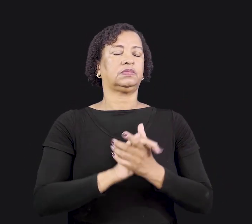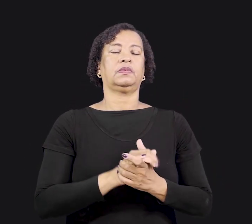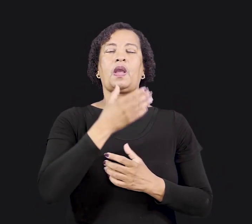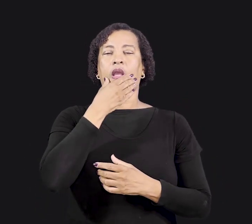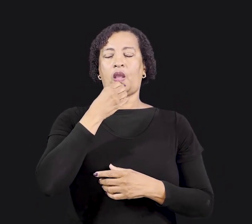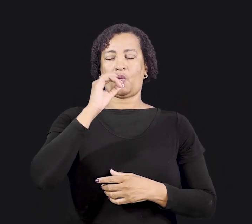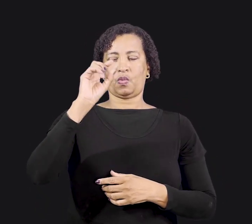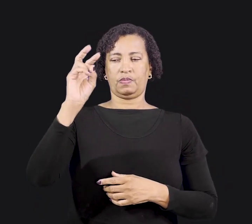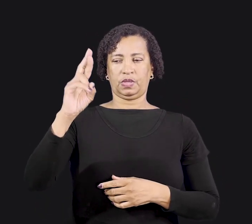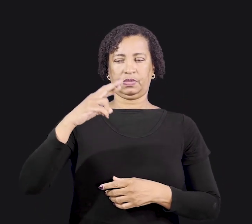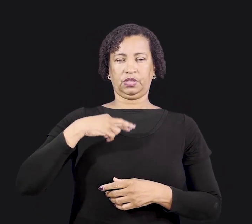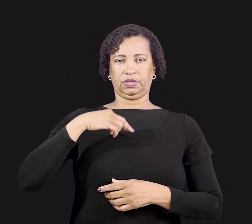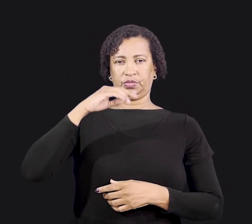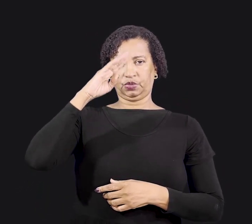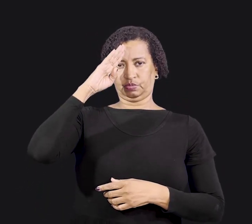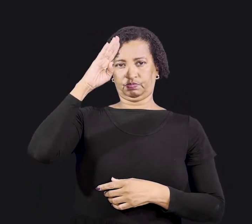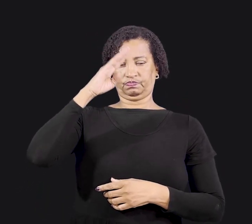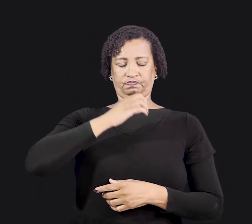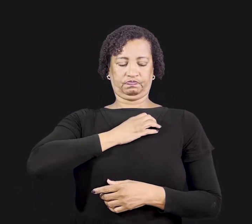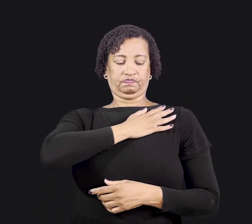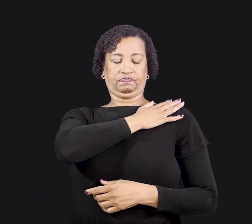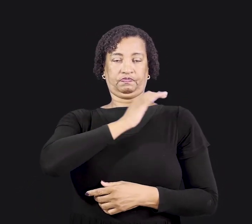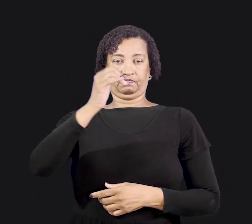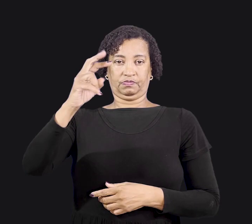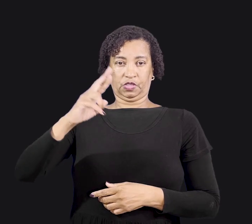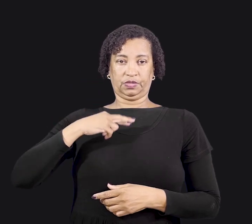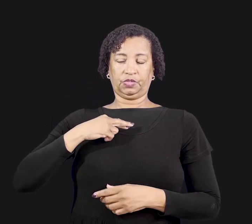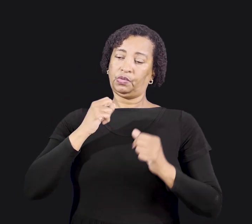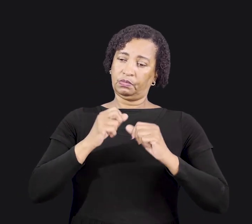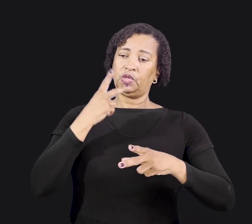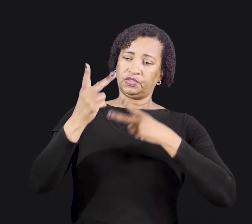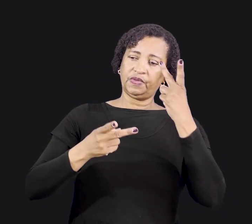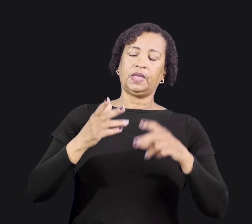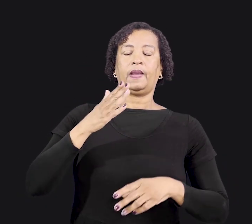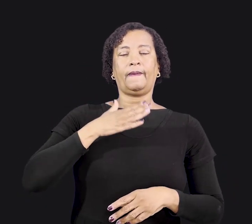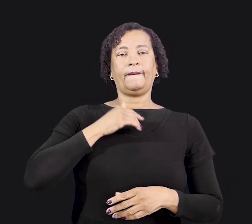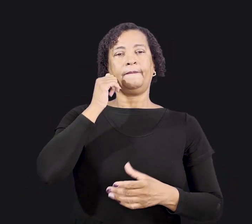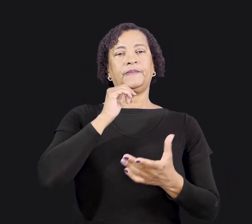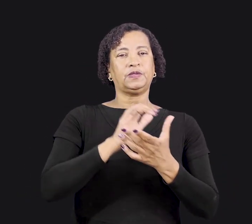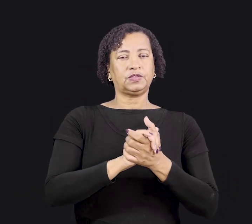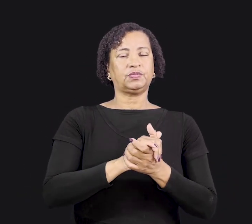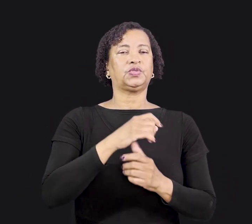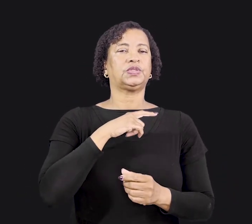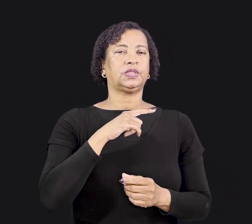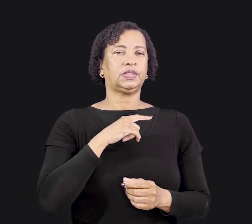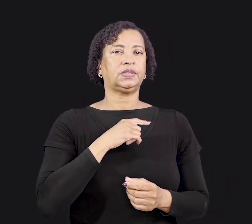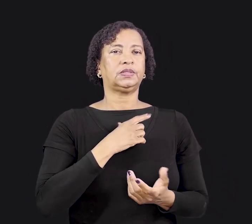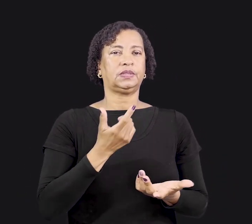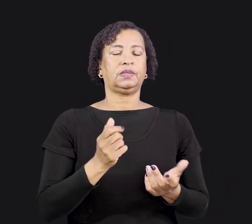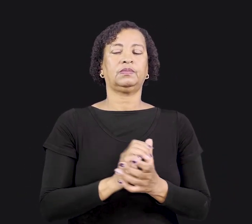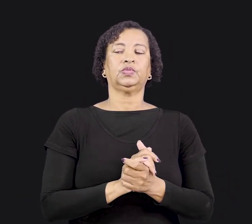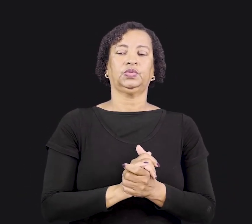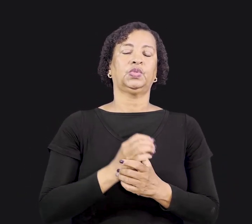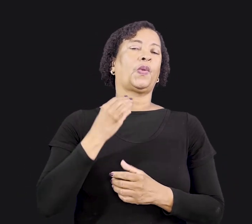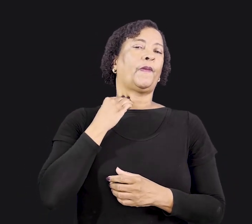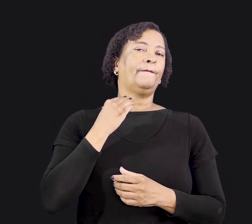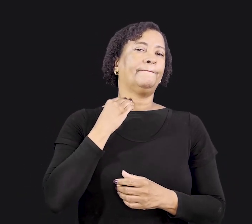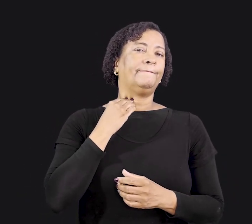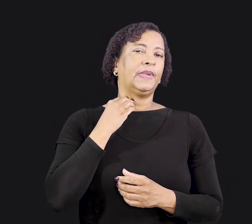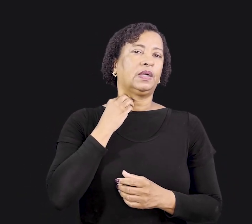oficial respondeu: Não me importo, posso dizer. Minha esposa e eu temos uma conta conjunta no banco. Há